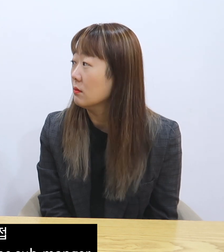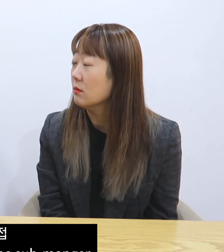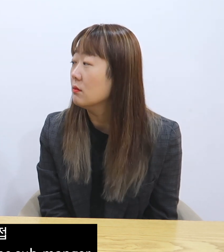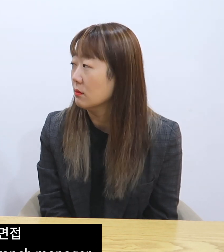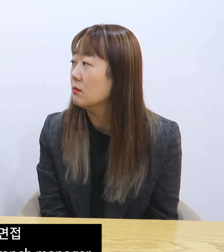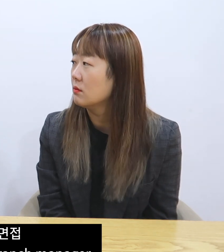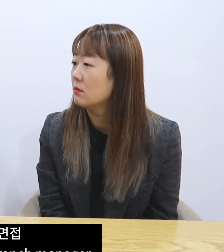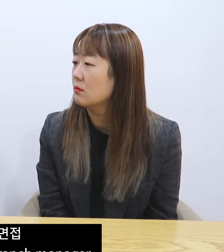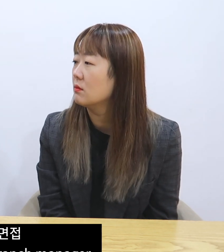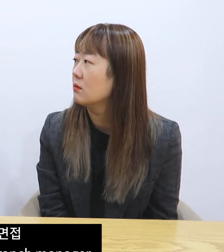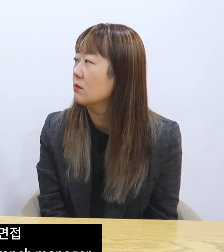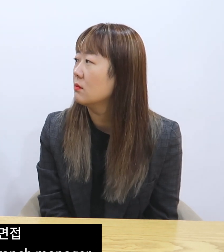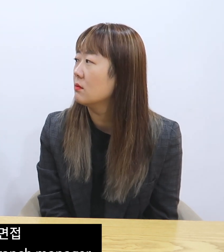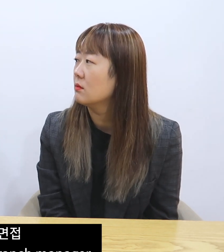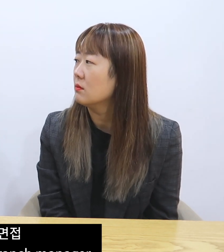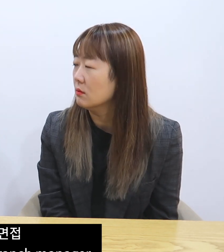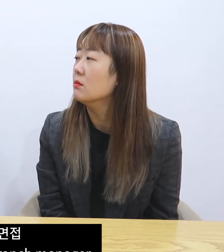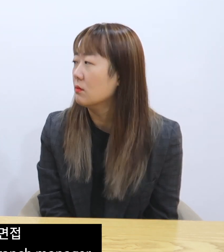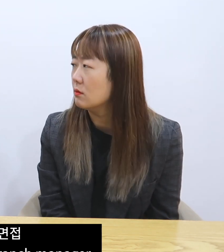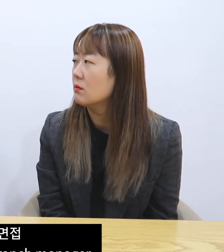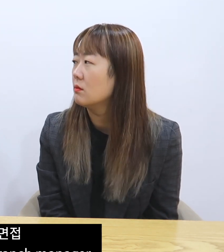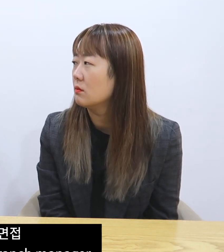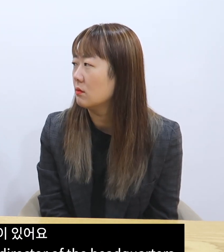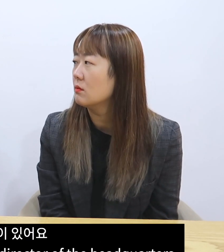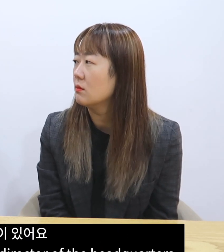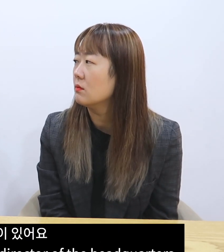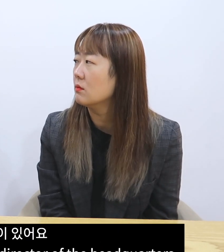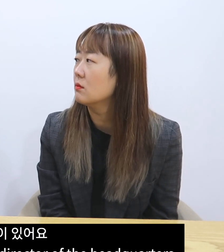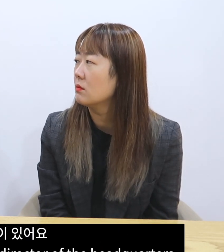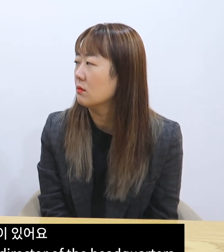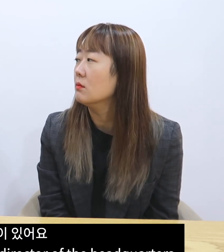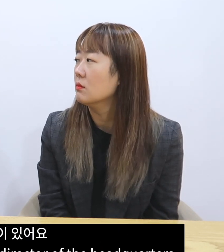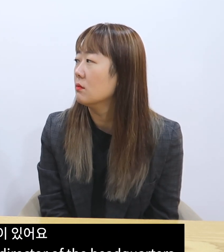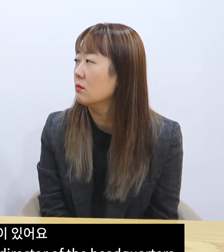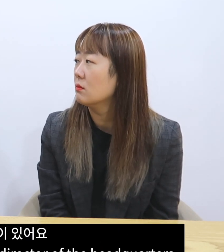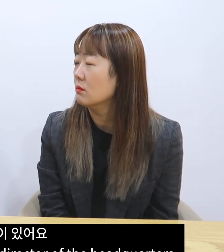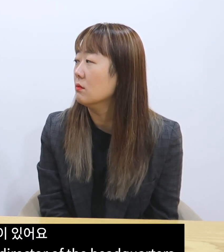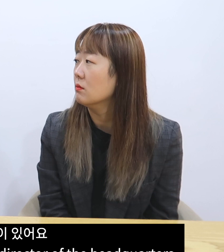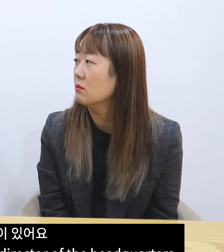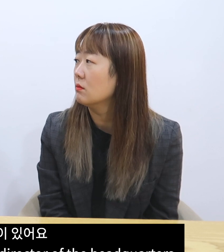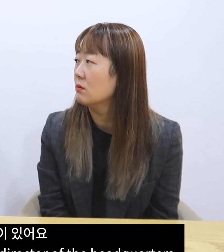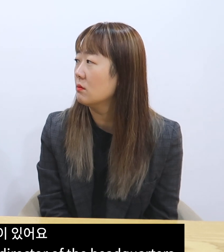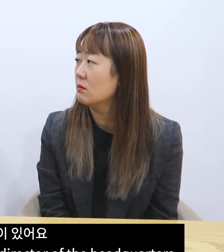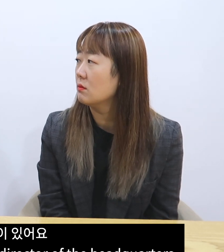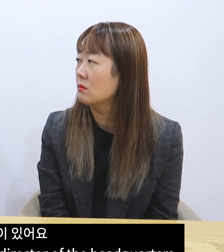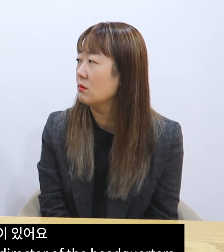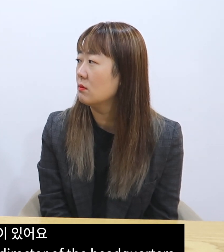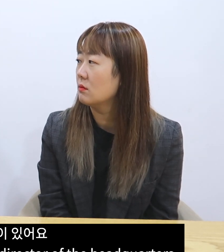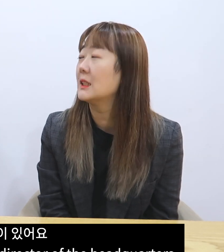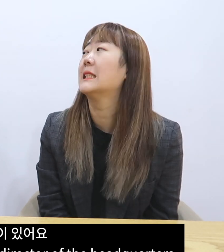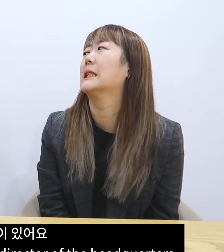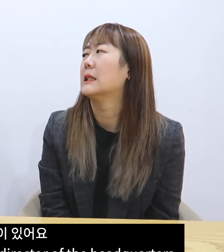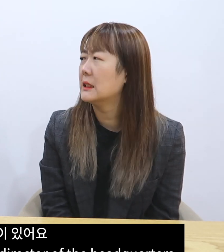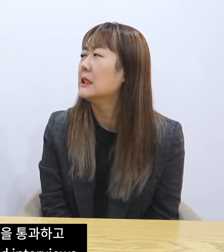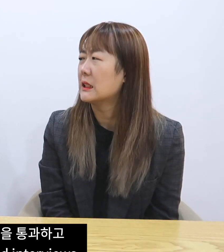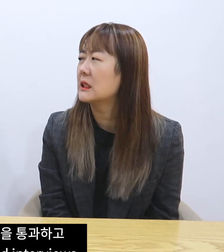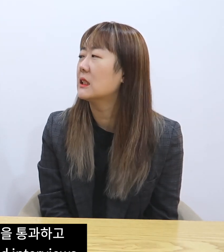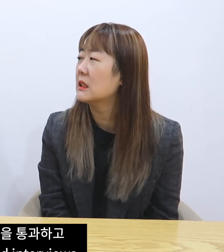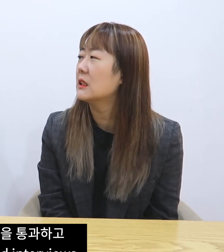먼저 그리고 지점이다. 먼저 그럼 마지막 본분이다. 먼저죠.